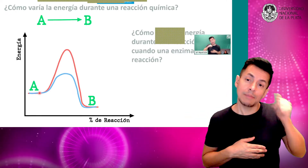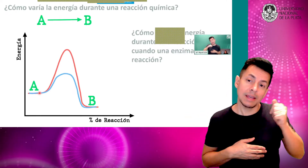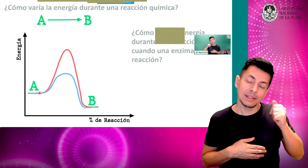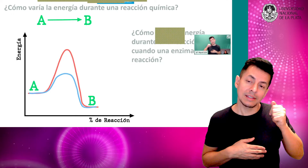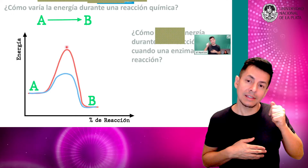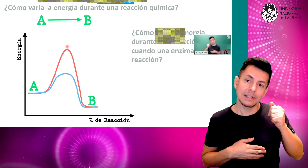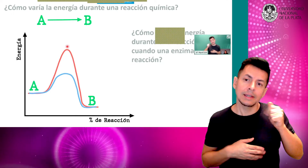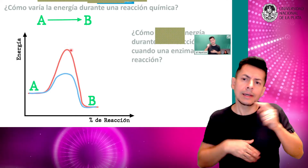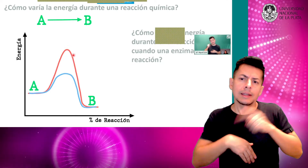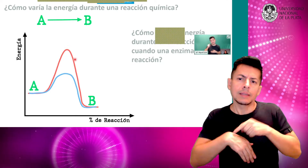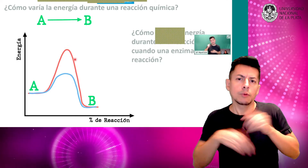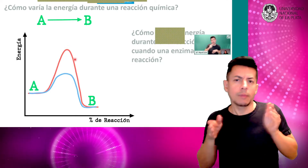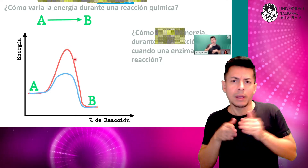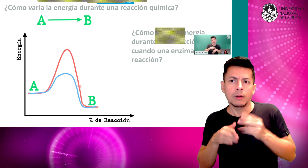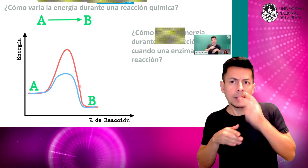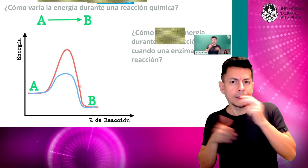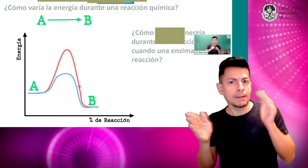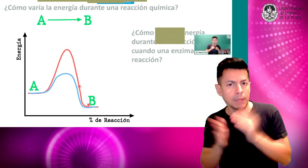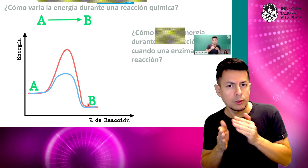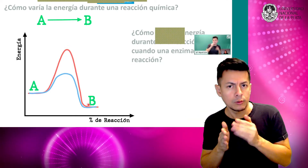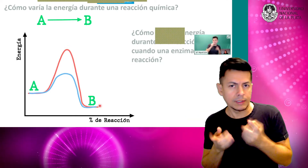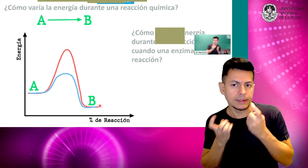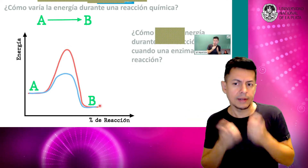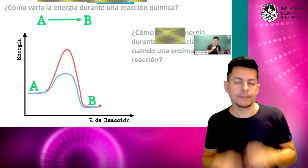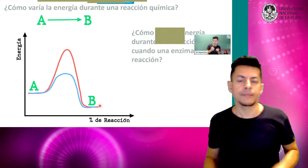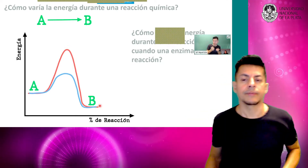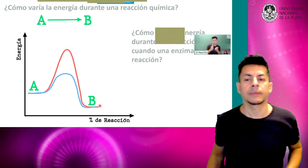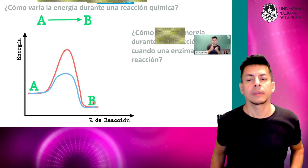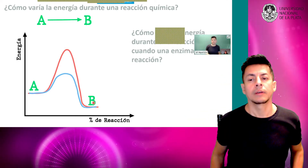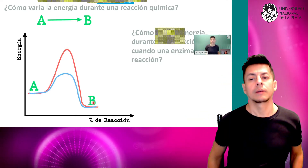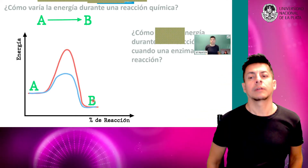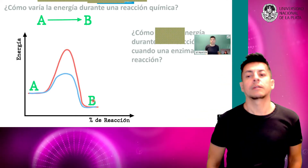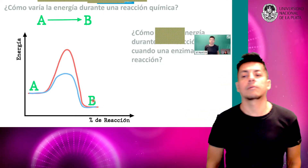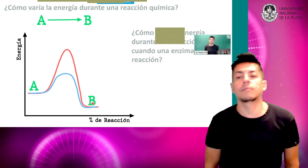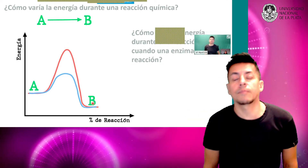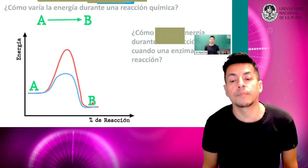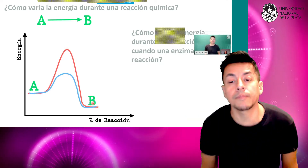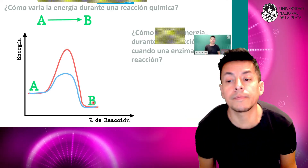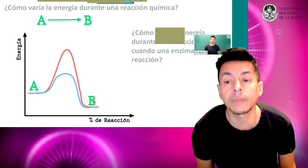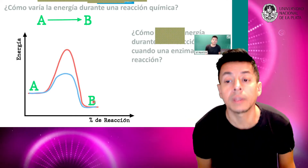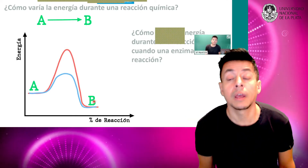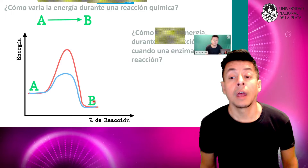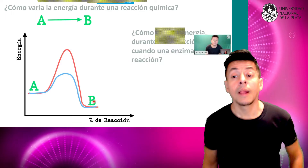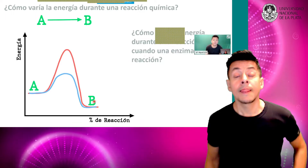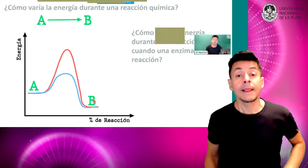la curva roja representa la energía química de la reacción